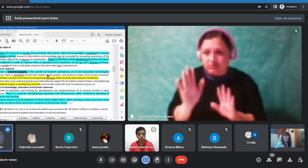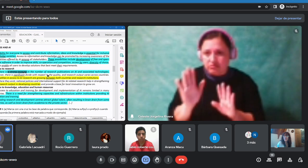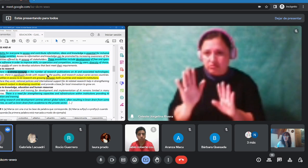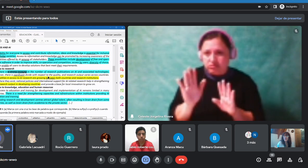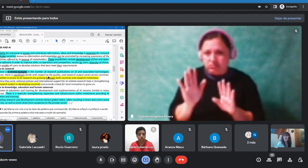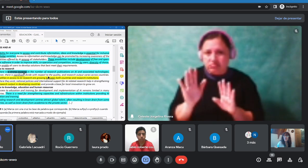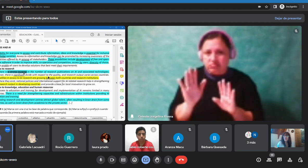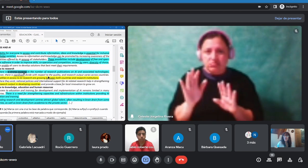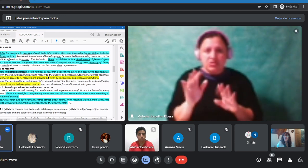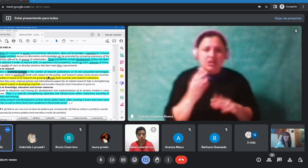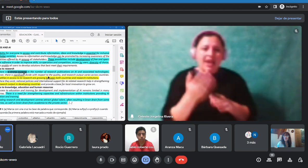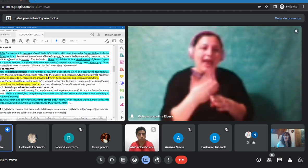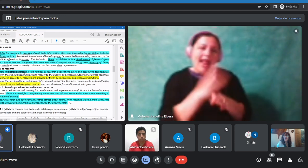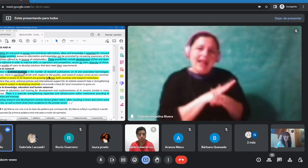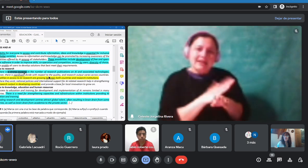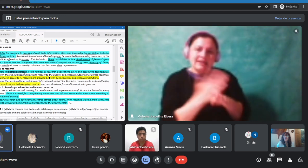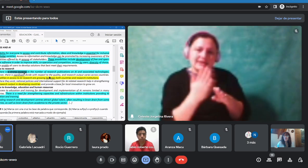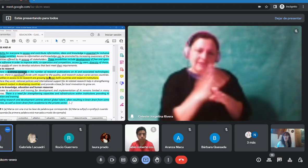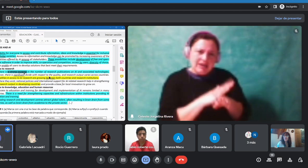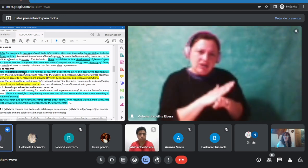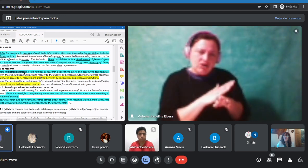El anterior.